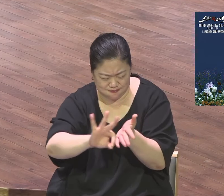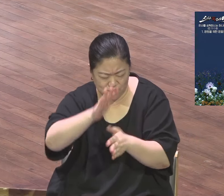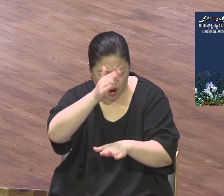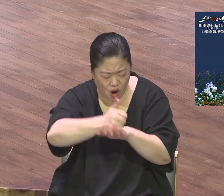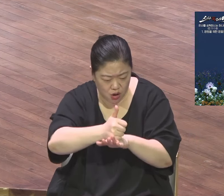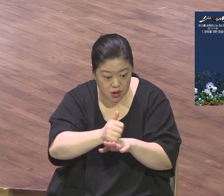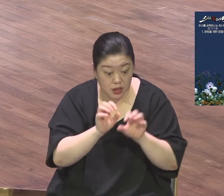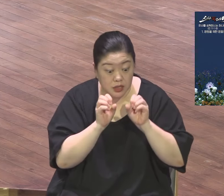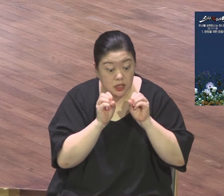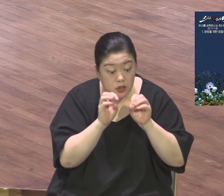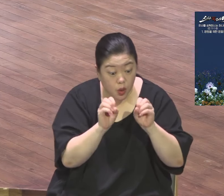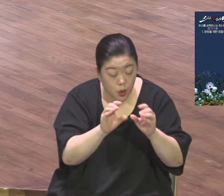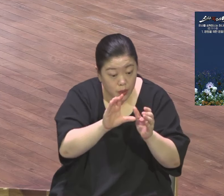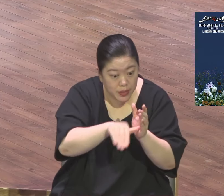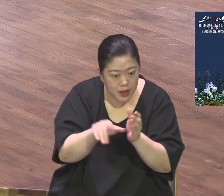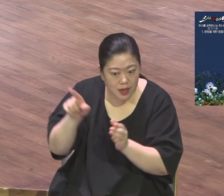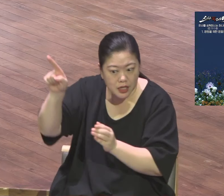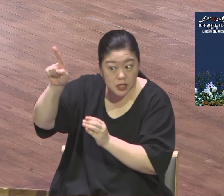것 같지만은